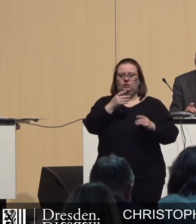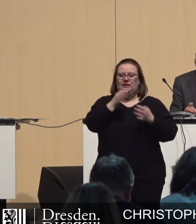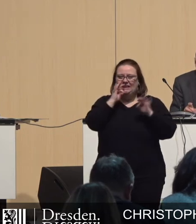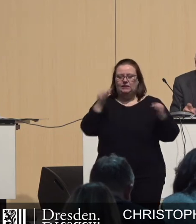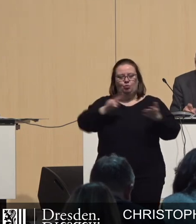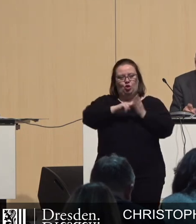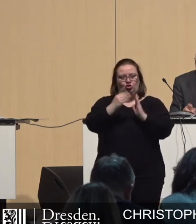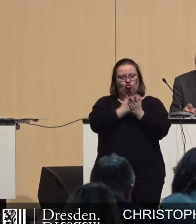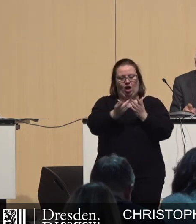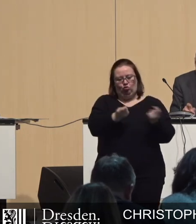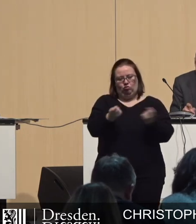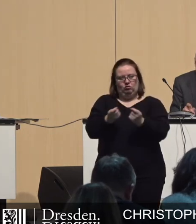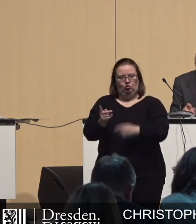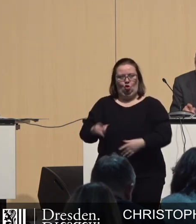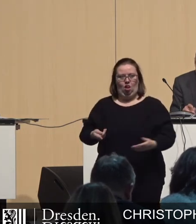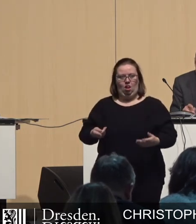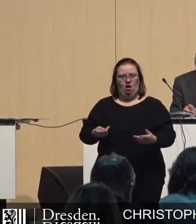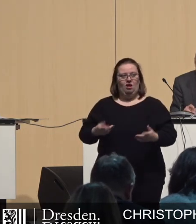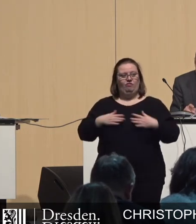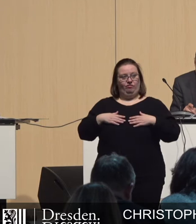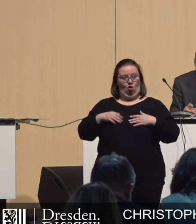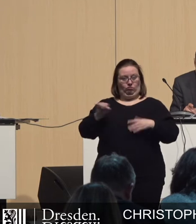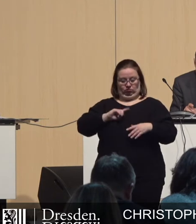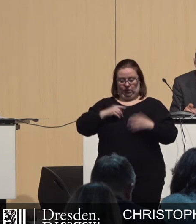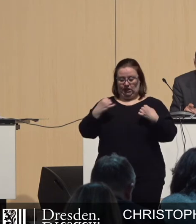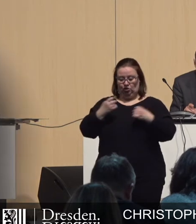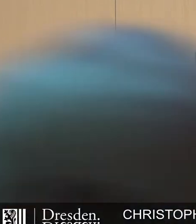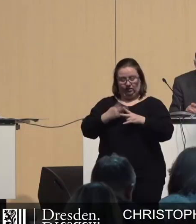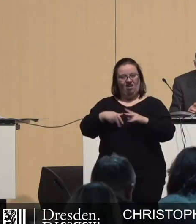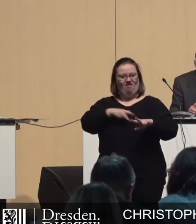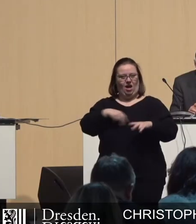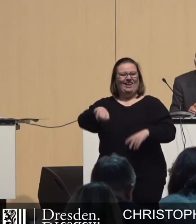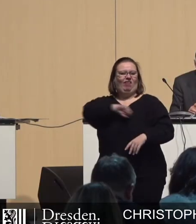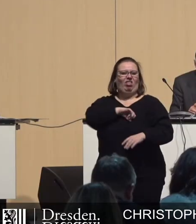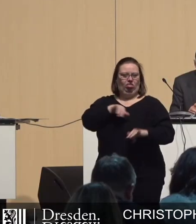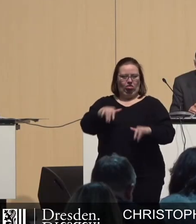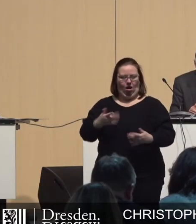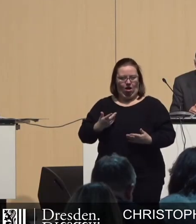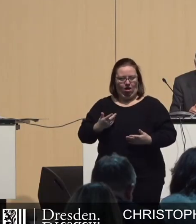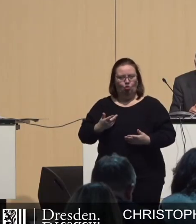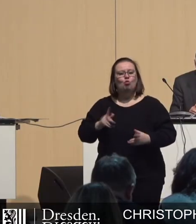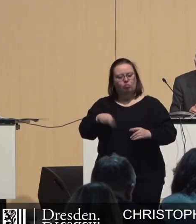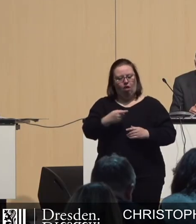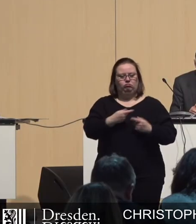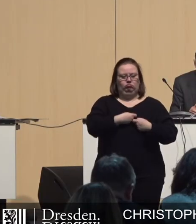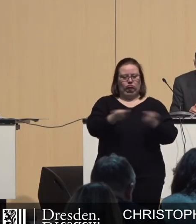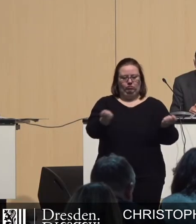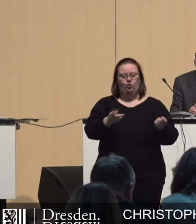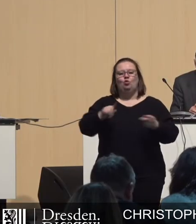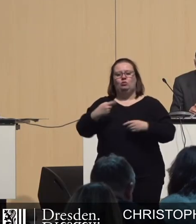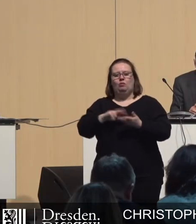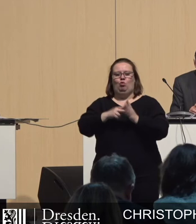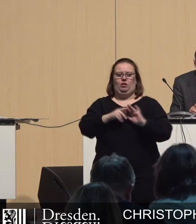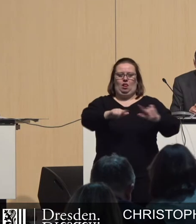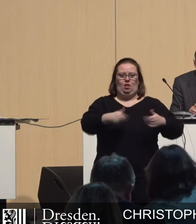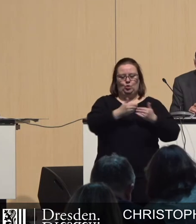sollten politische Entscheidungen die Folge sein. Dann haben wir einerseits die Sicherheit, dass die Gewinne auch tatsächlich da sind, und dann folgt der politische Weg.